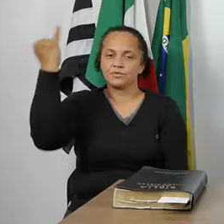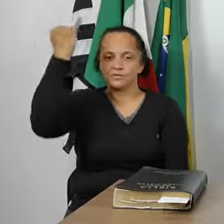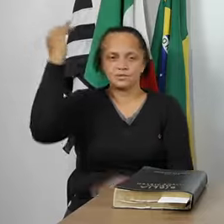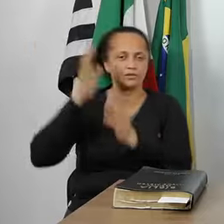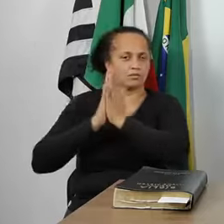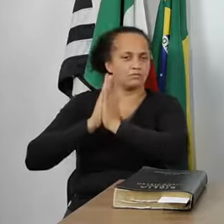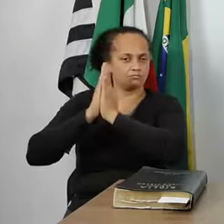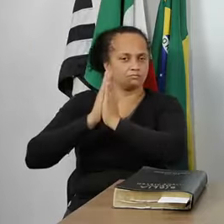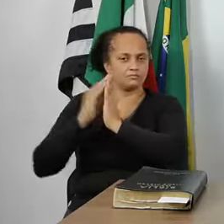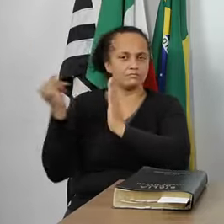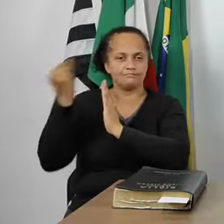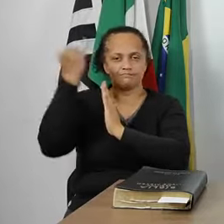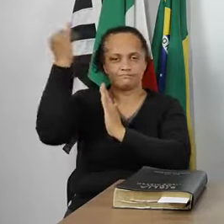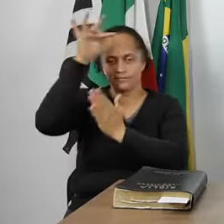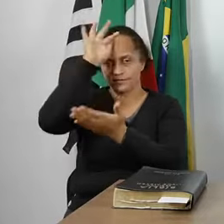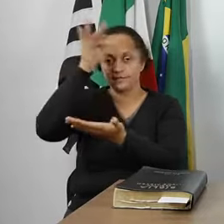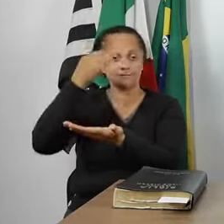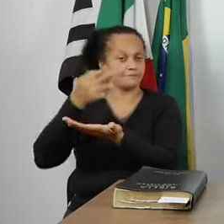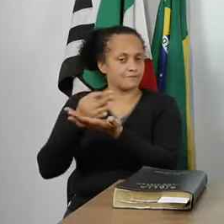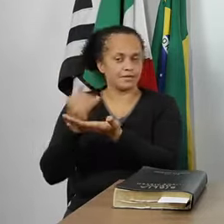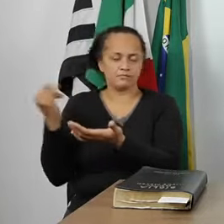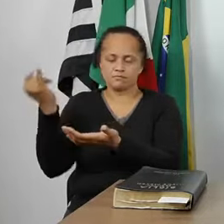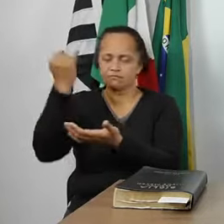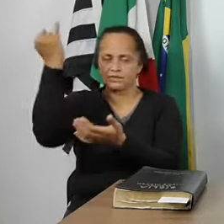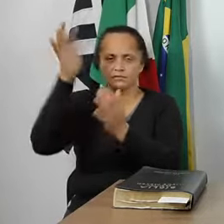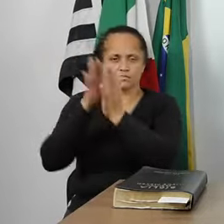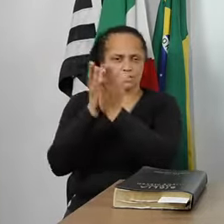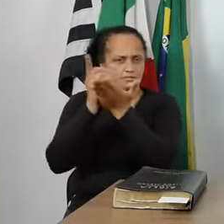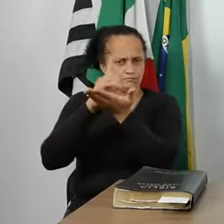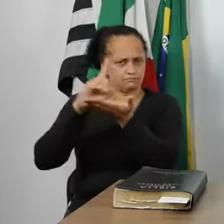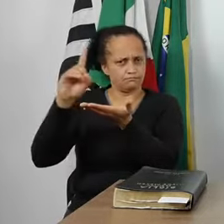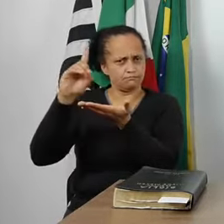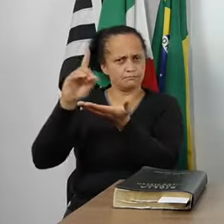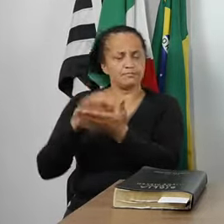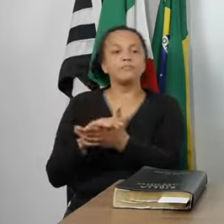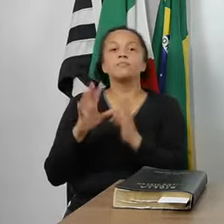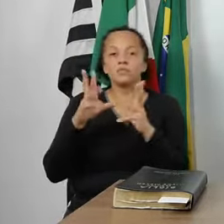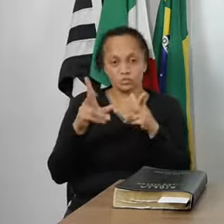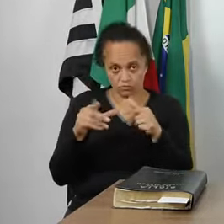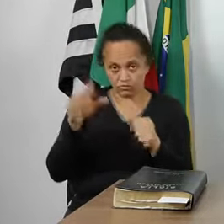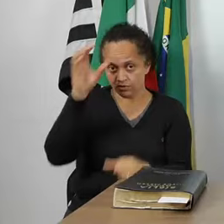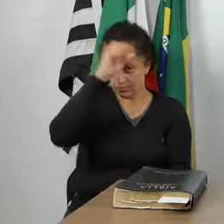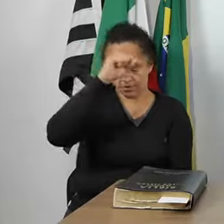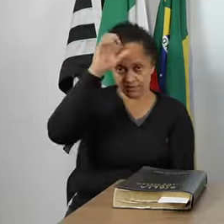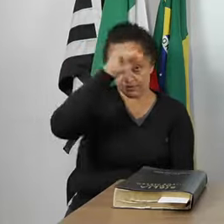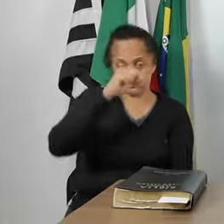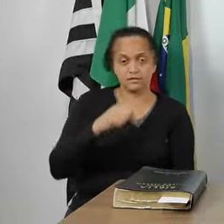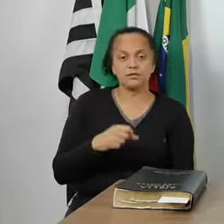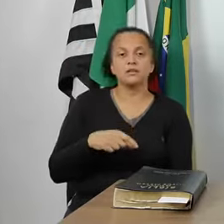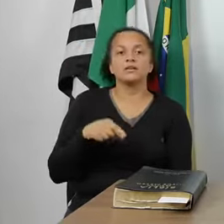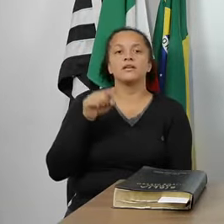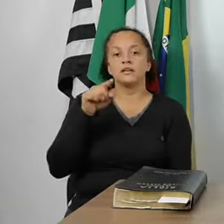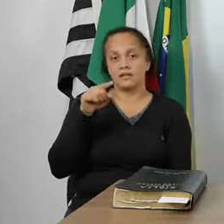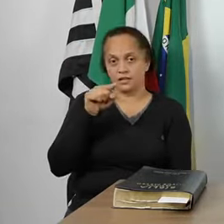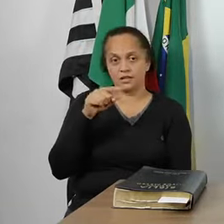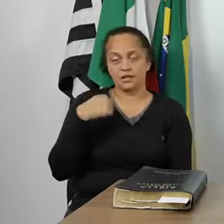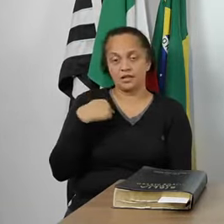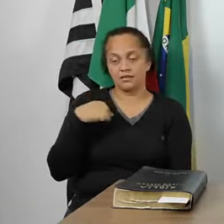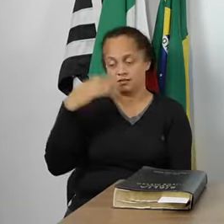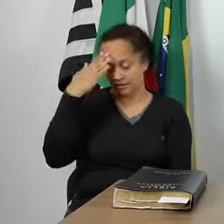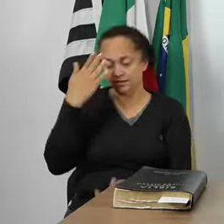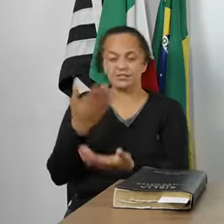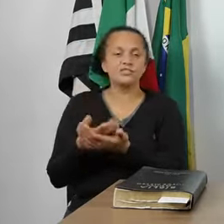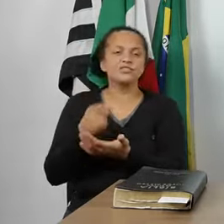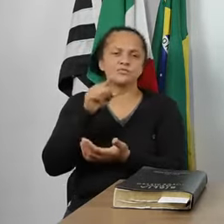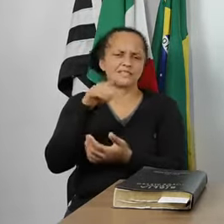da palavra. Tudo isso nós aprendemos. Ainda que você seja um novo convertido, eu acredito que você já saiba da importância